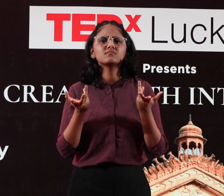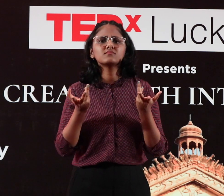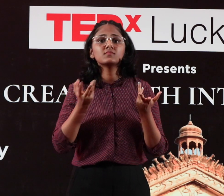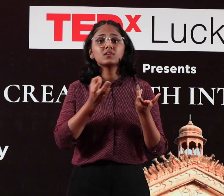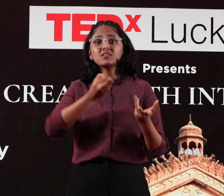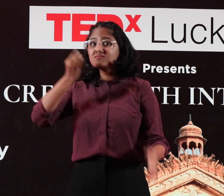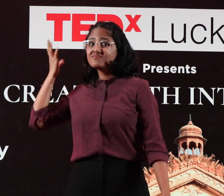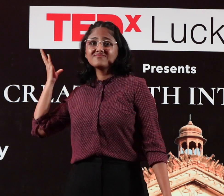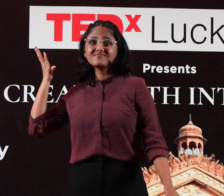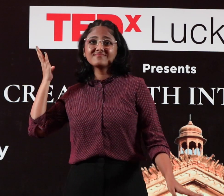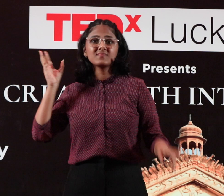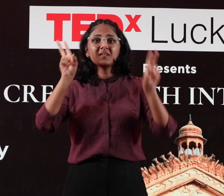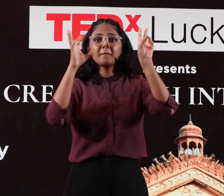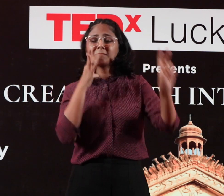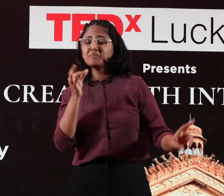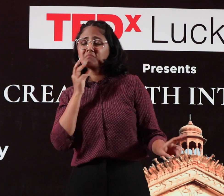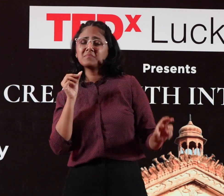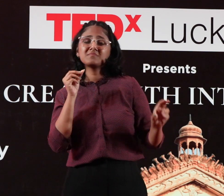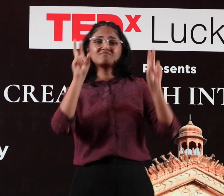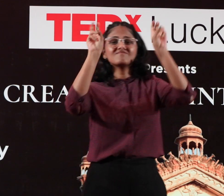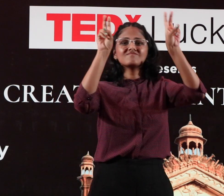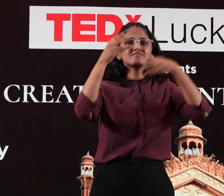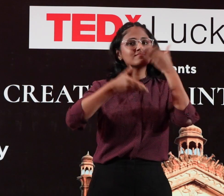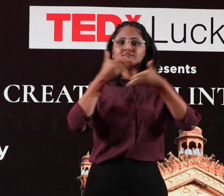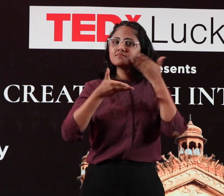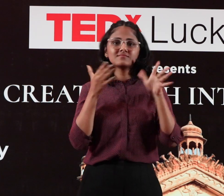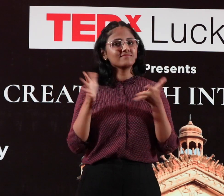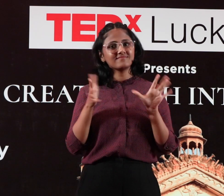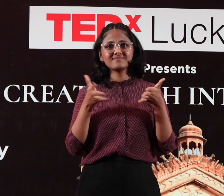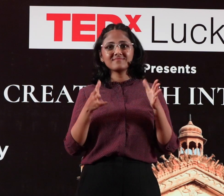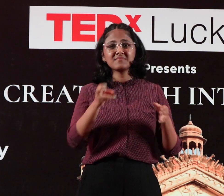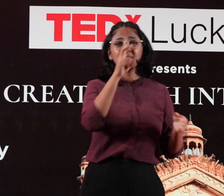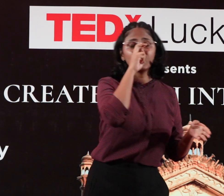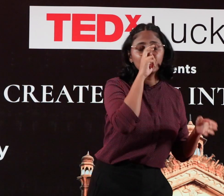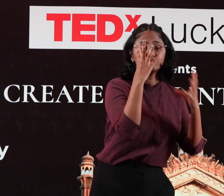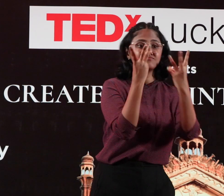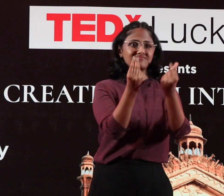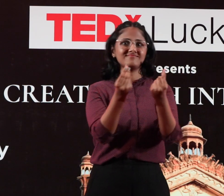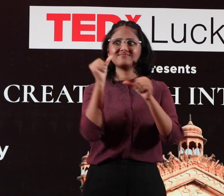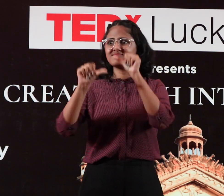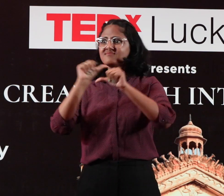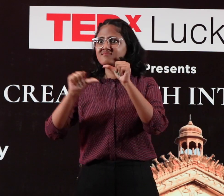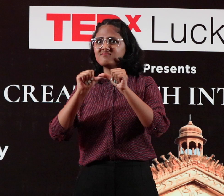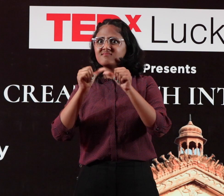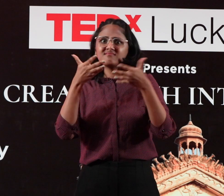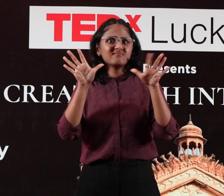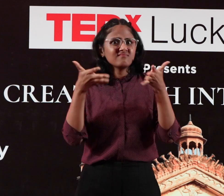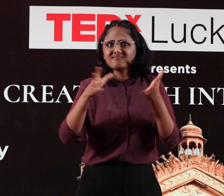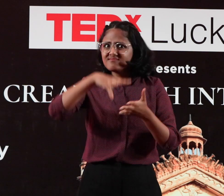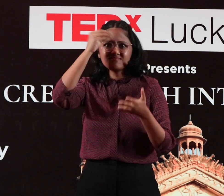कोई भी मेन स्ट्रीम सब्जेक्ट्स नहीं है। इंग्लिश, मैथ्स, साइंस सब गायब। क्यों? माना